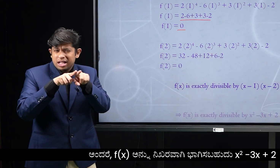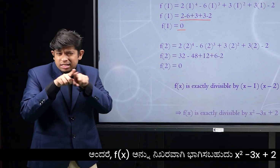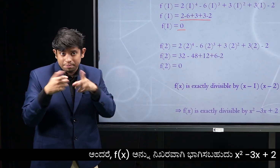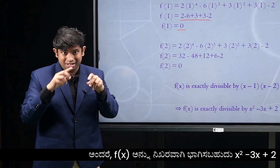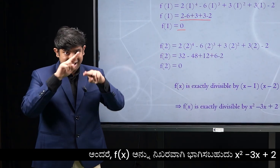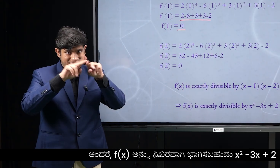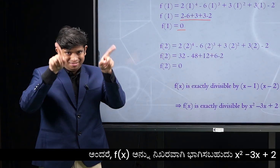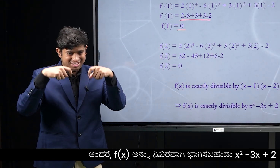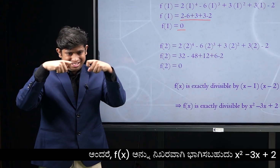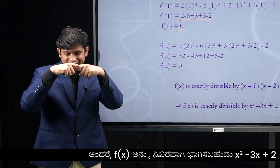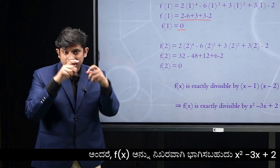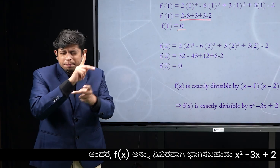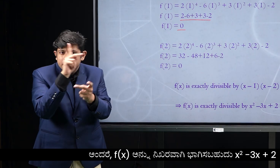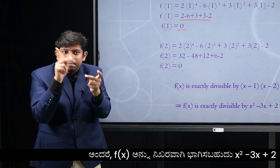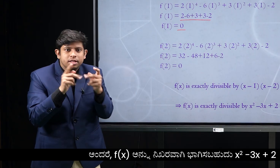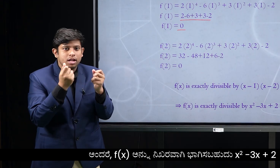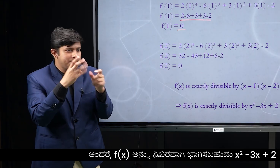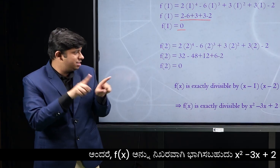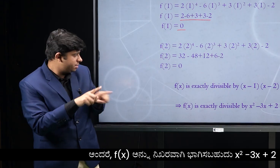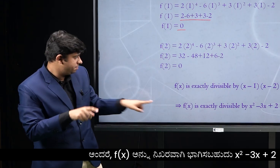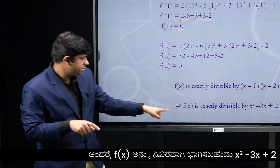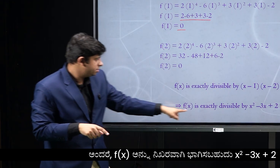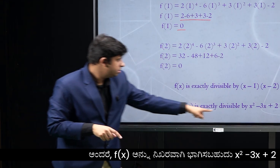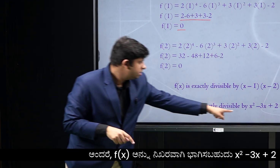ಅಂದರೆ f of x ಅನ್ನ ನಿಖರವಾಗಿ ಭಾಗಿಸಬಹುದು.